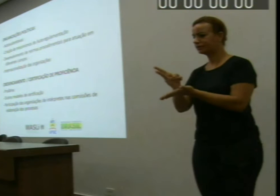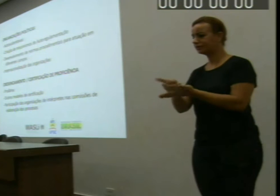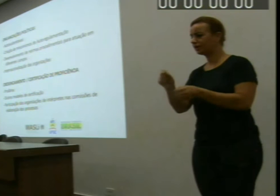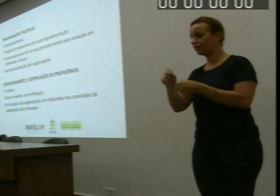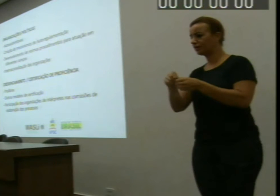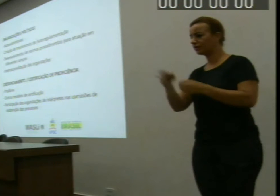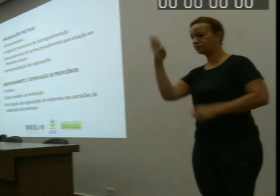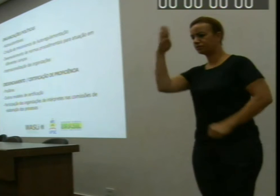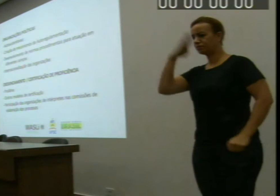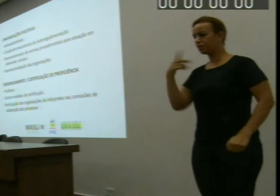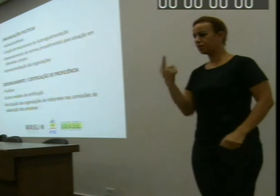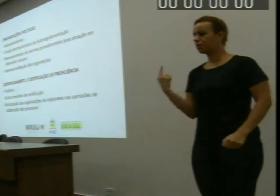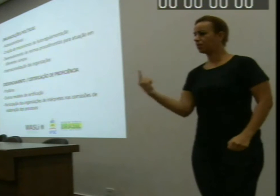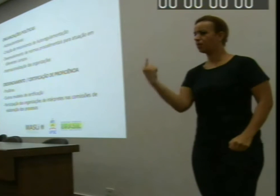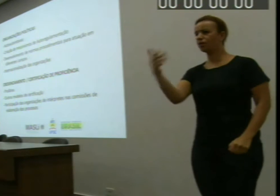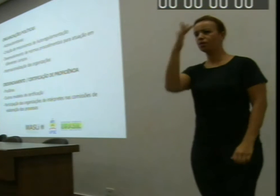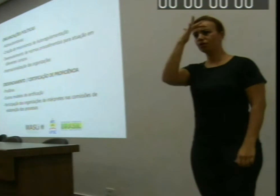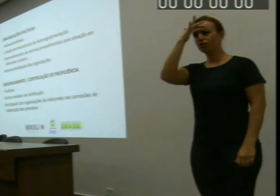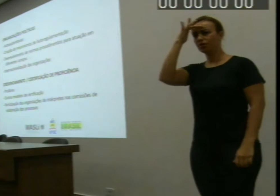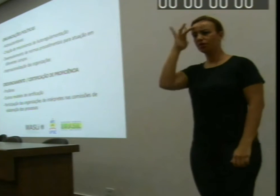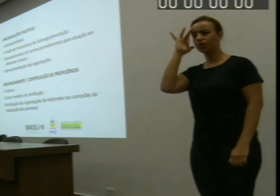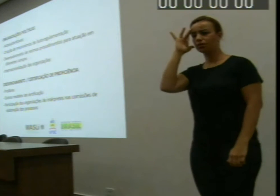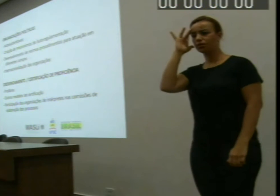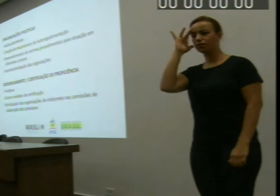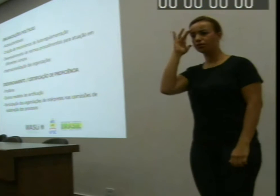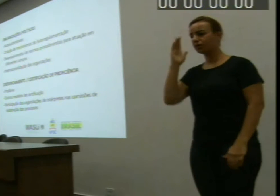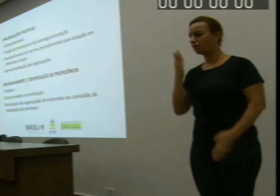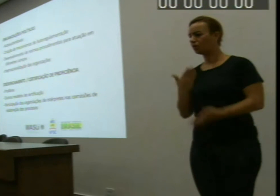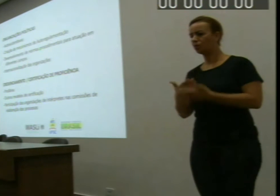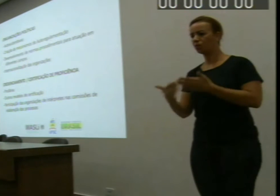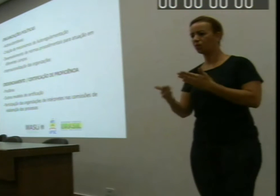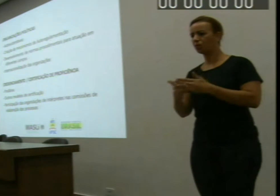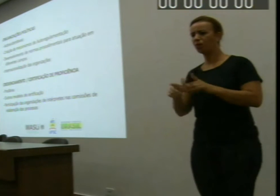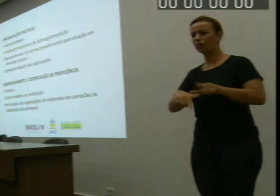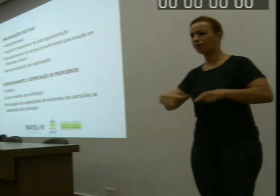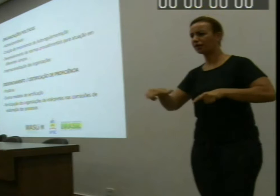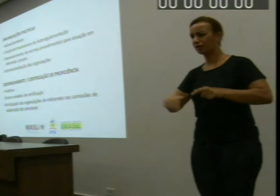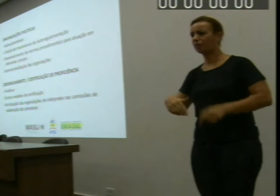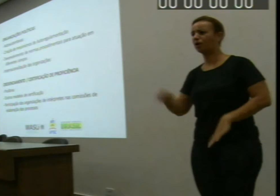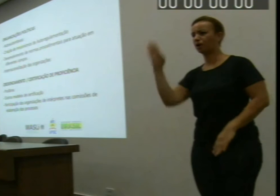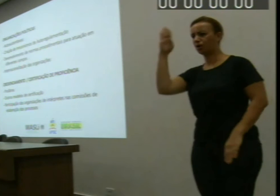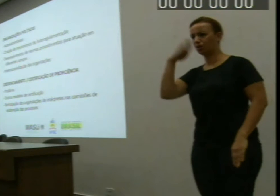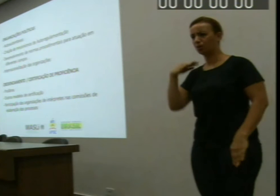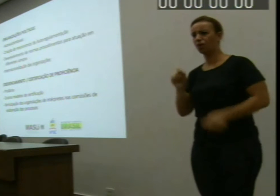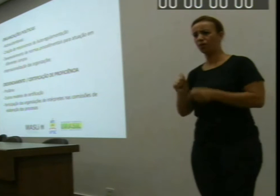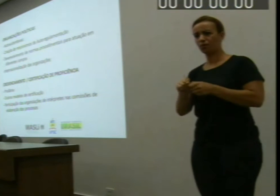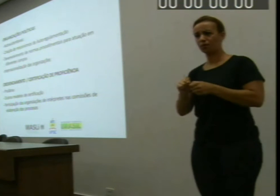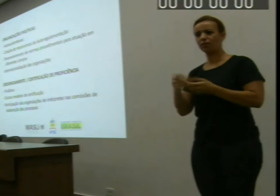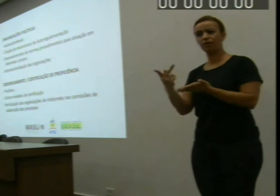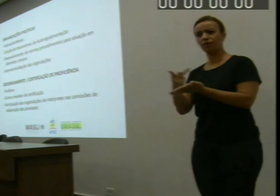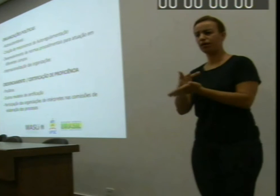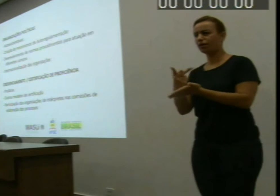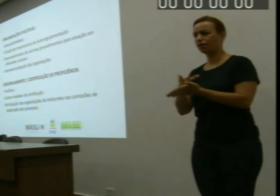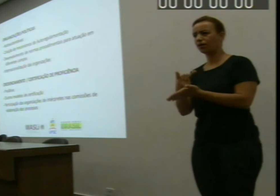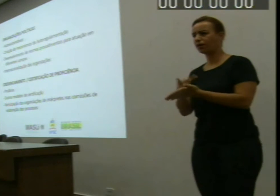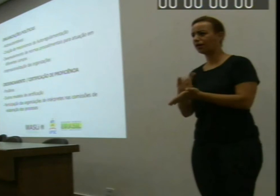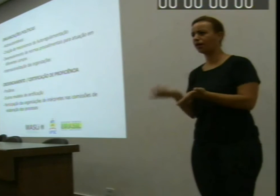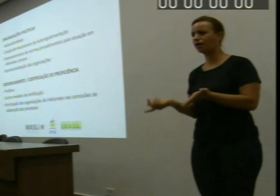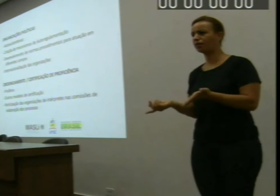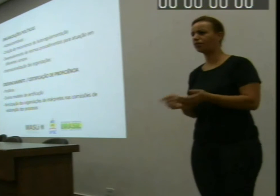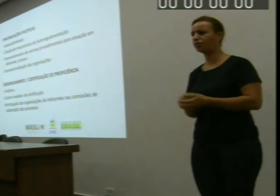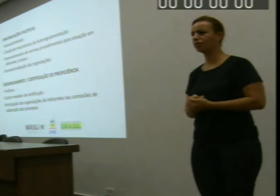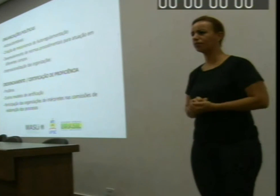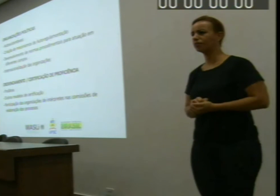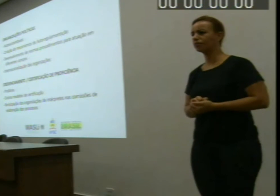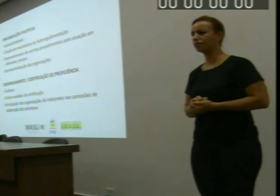vida das pessoas né né Qualquer procedimento errado de qualquer profissão vai prejudicar a pessoa até do cabeleireiro se ele errar meu cabelo ele prejudica só que se ele